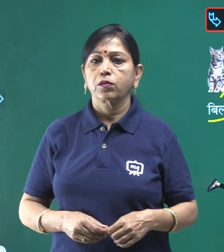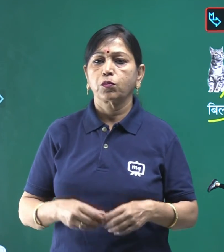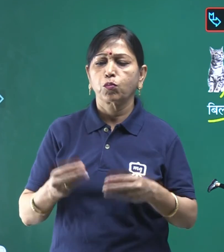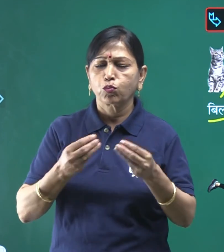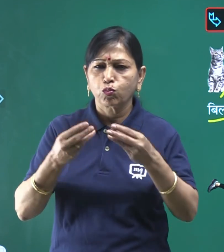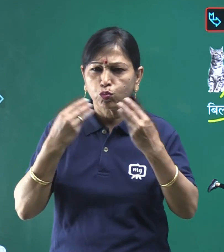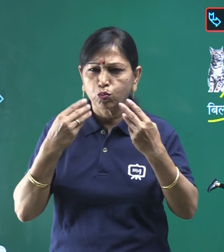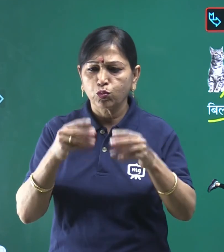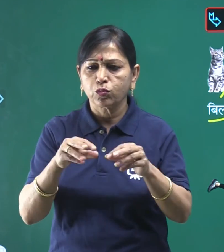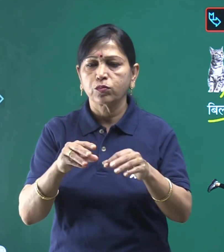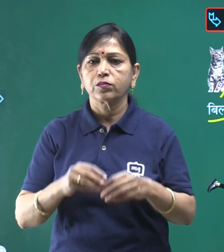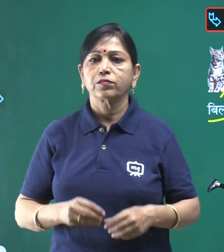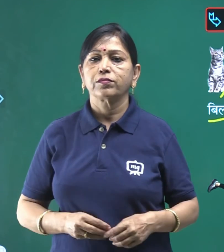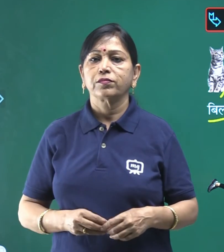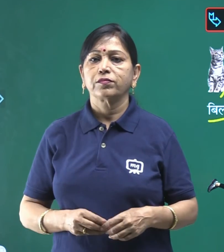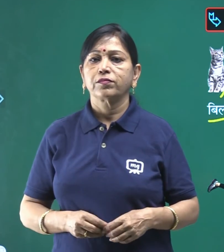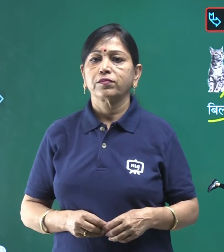बिल्ली,